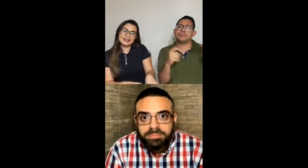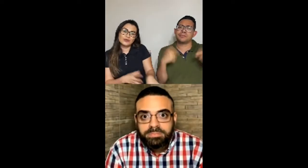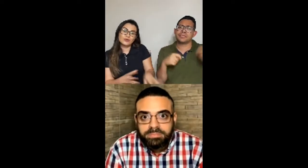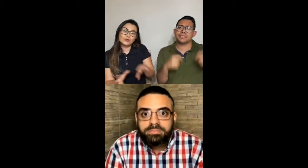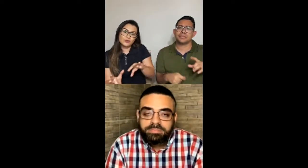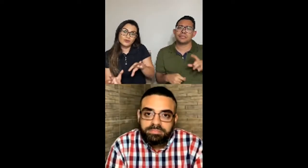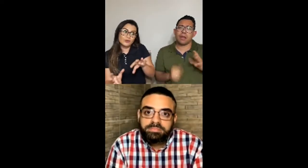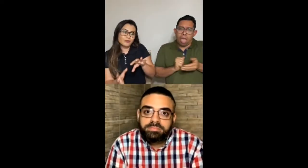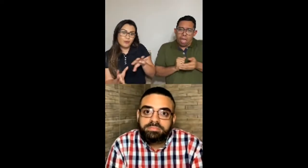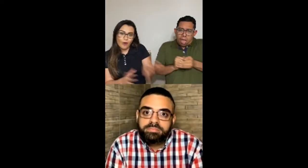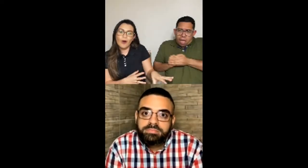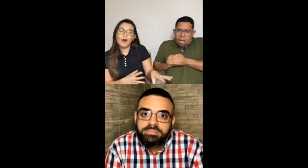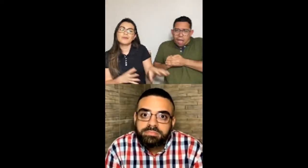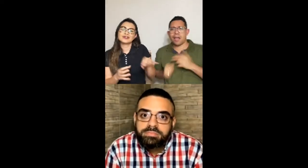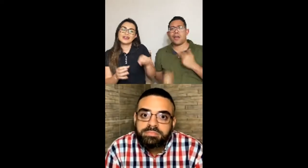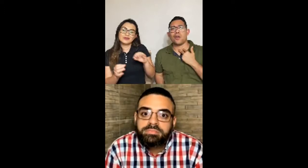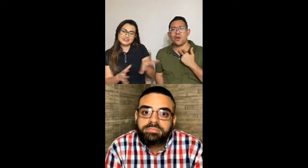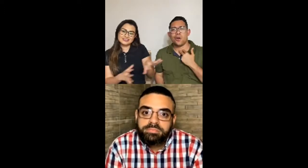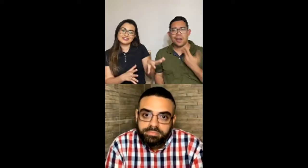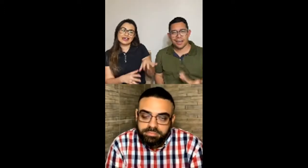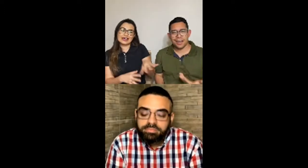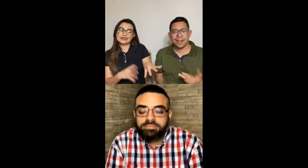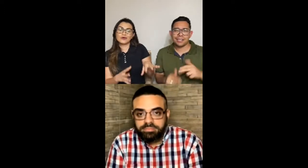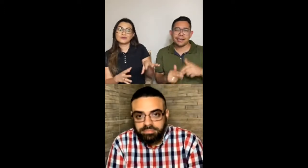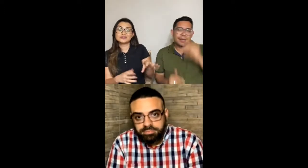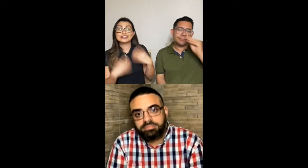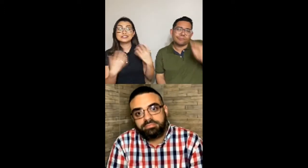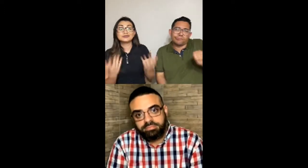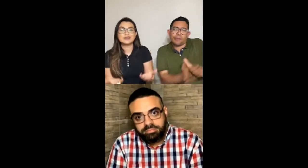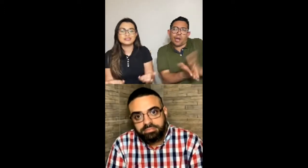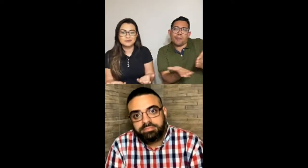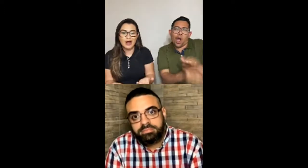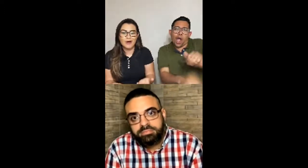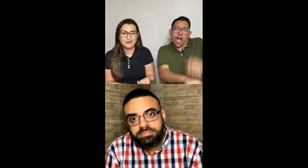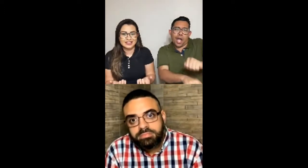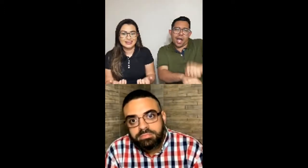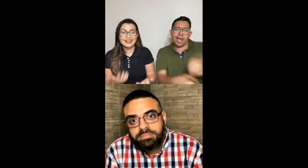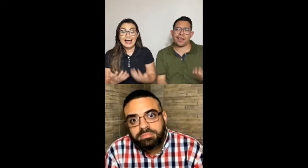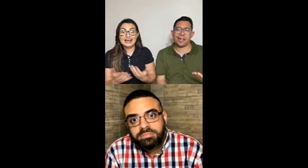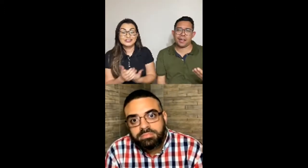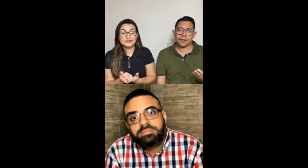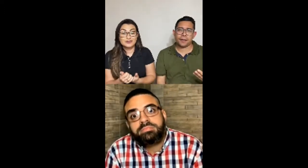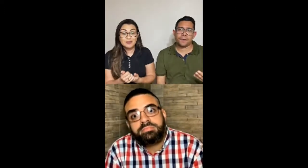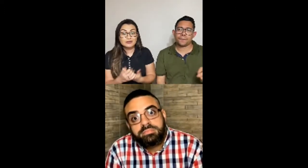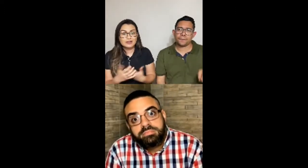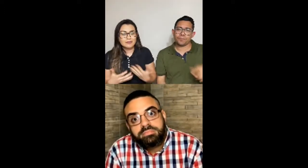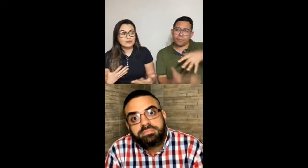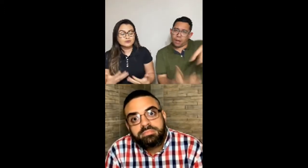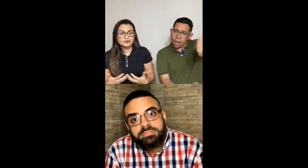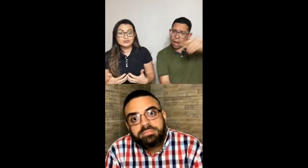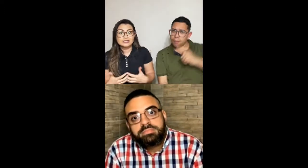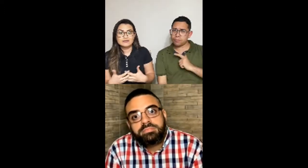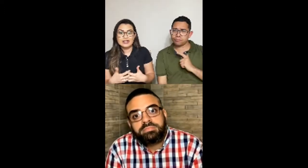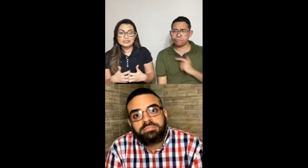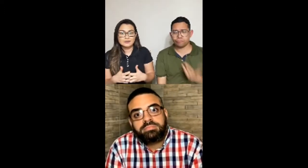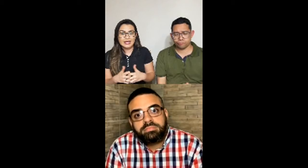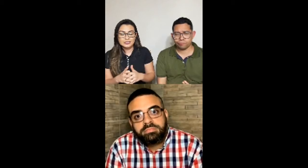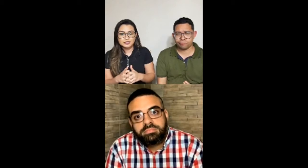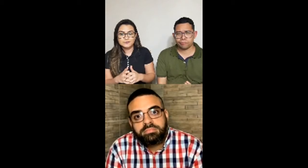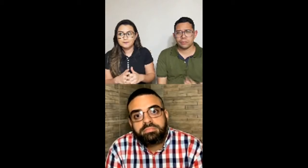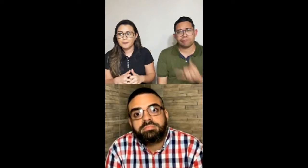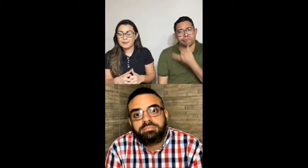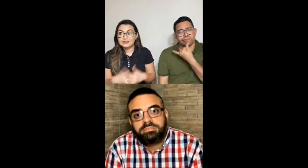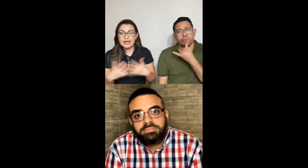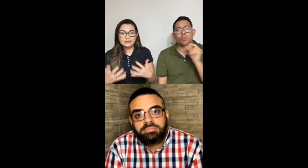né, o pobre, né, o necessitado, como se eles não tivessem uma alma, né? A gente vê pelo trabalho com os surdos,